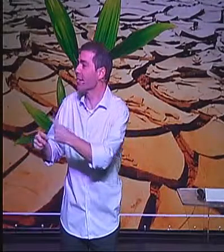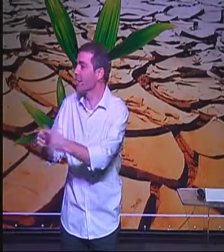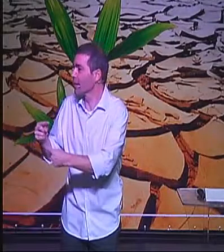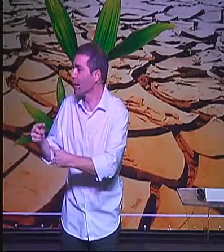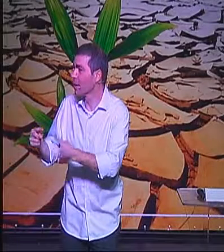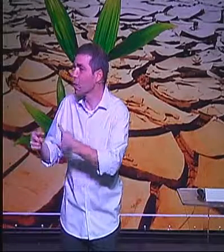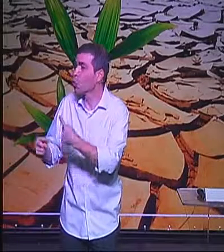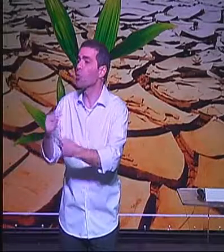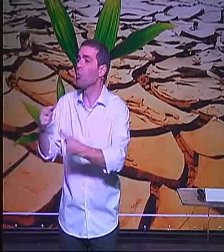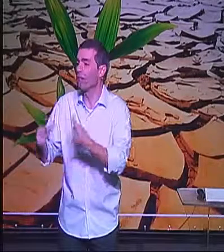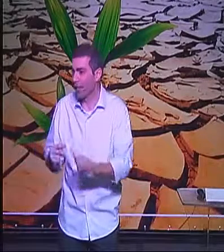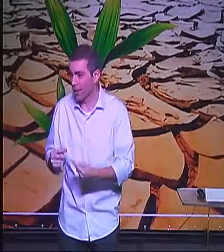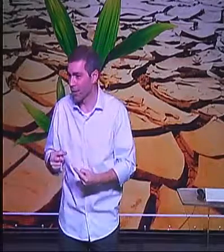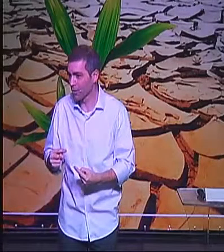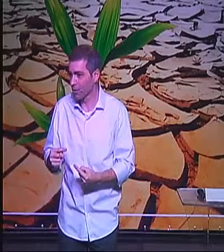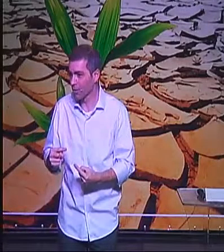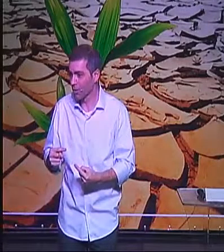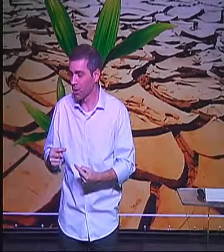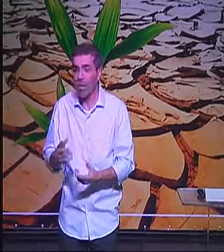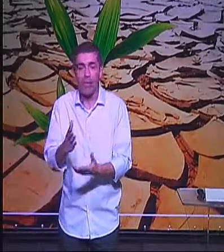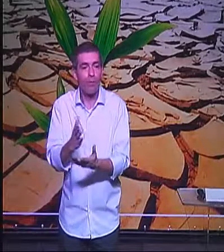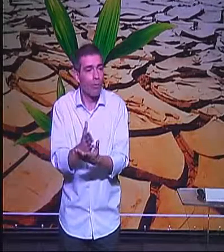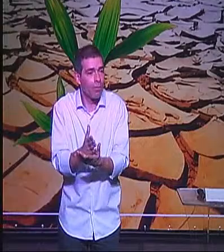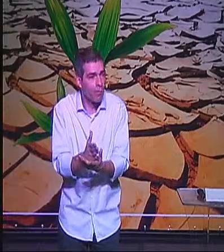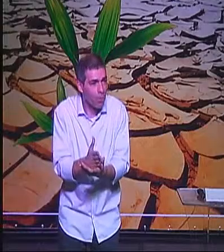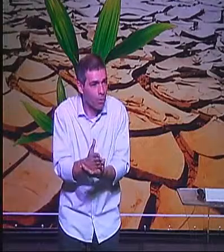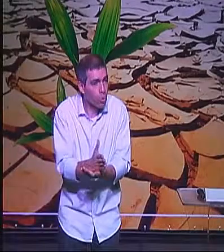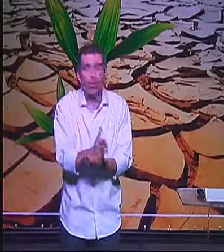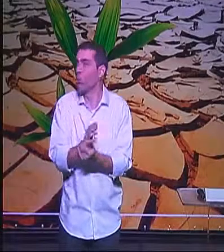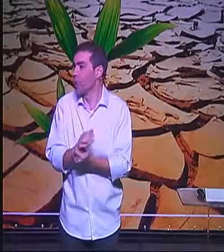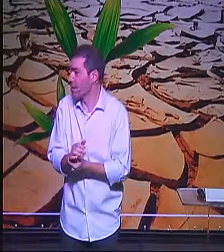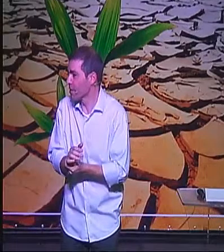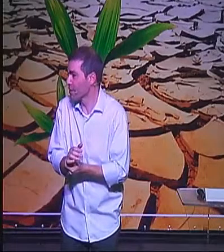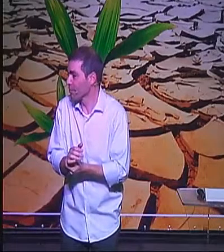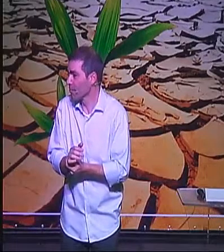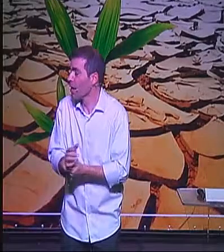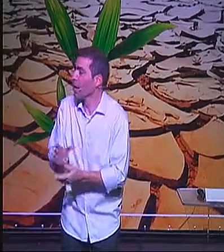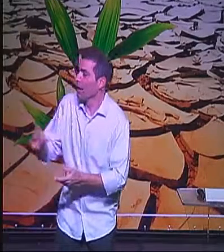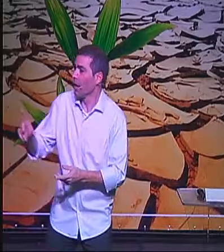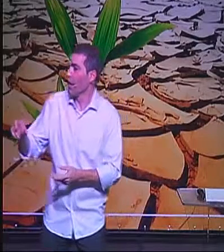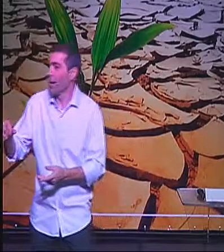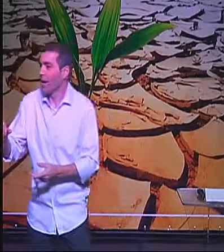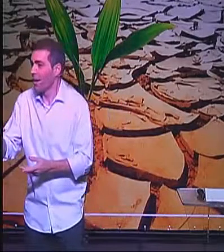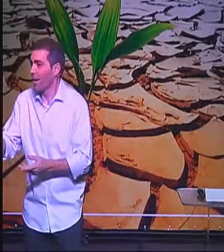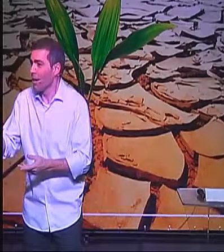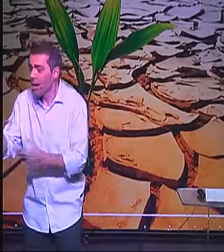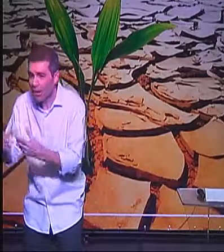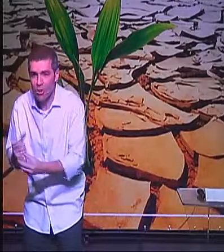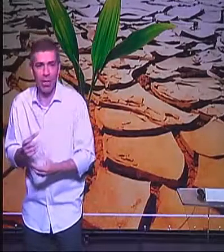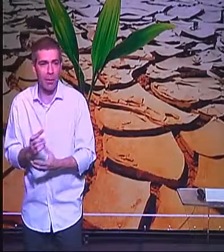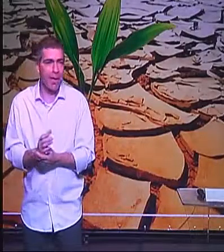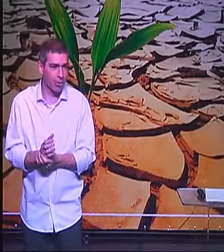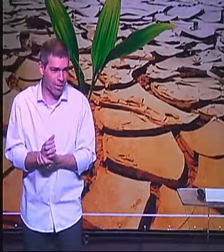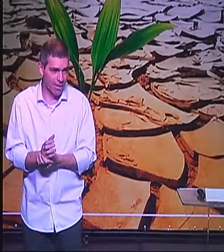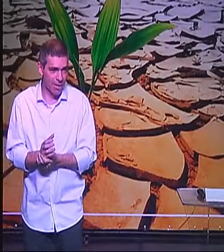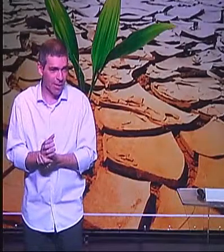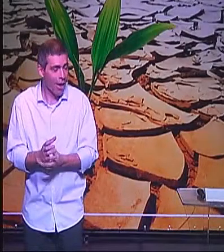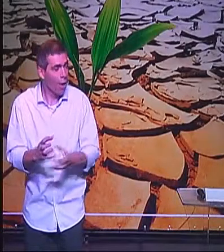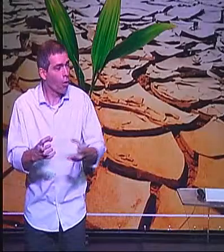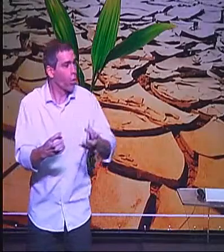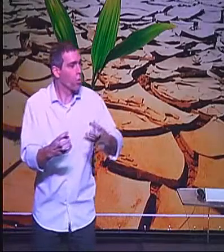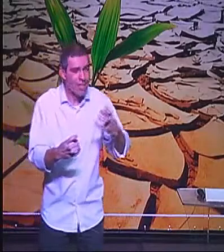você costuma ter costumes a relacionamentos